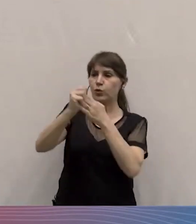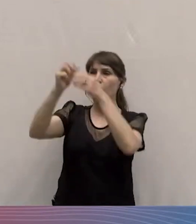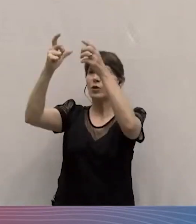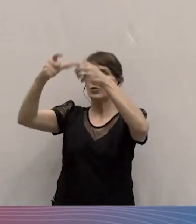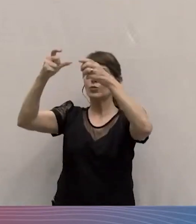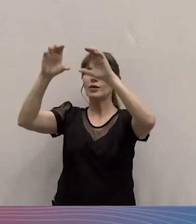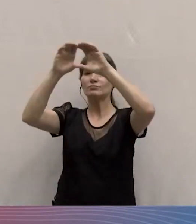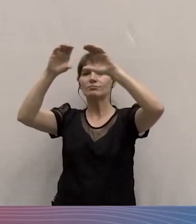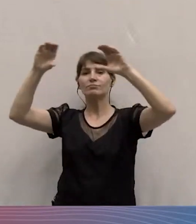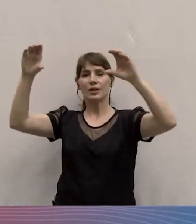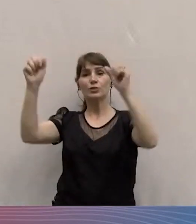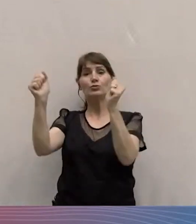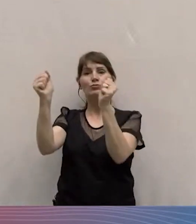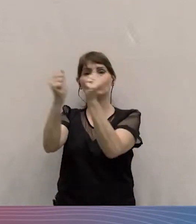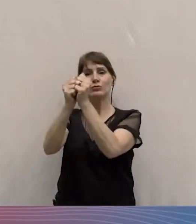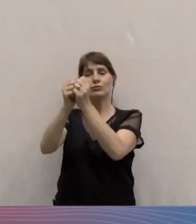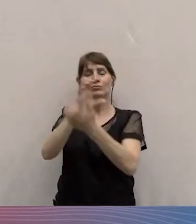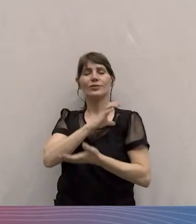em Cristo.